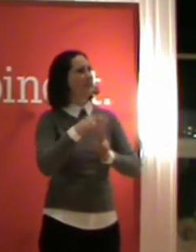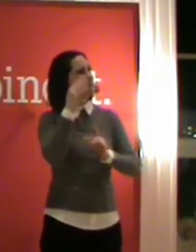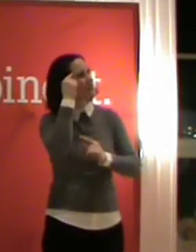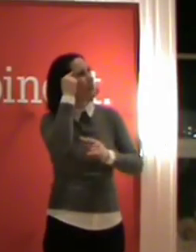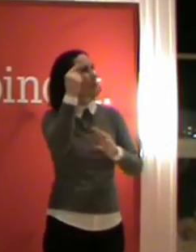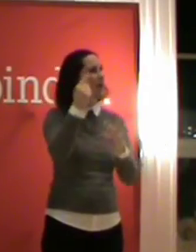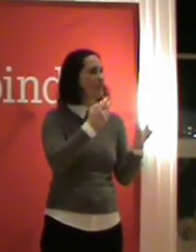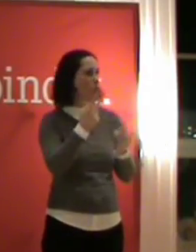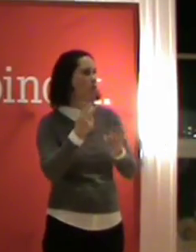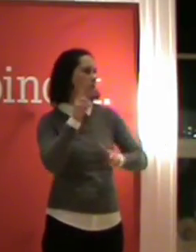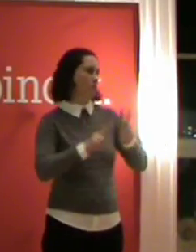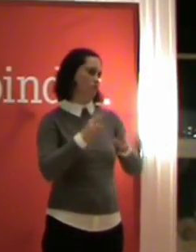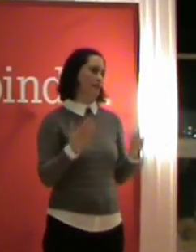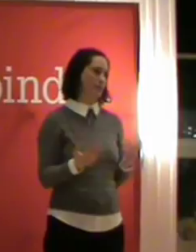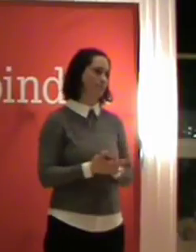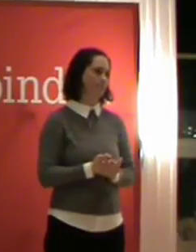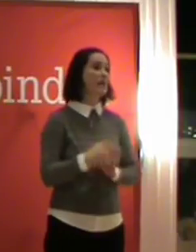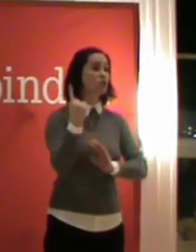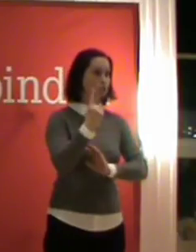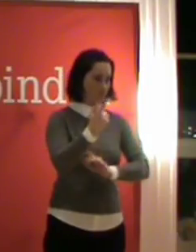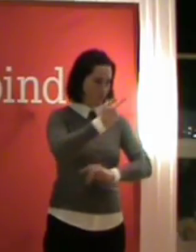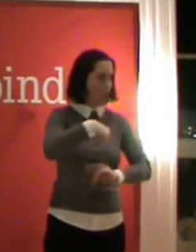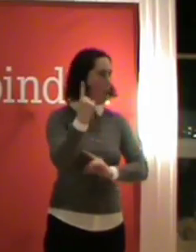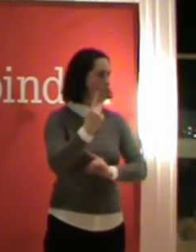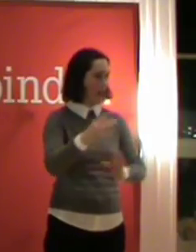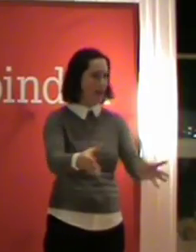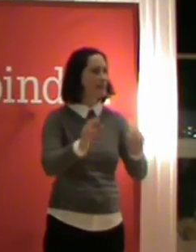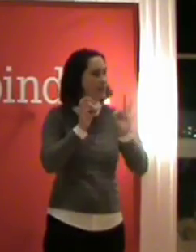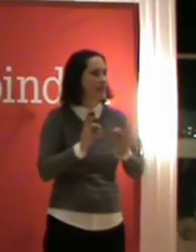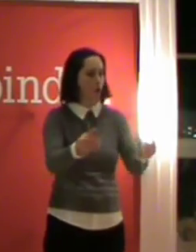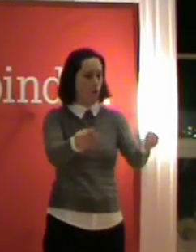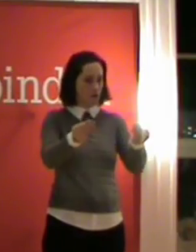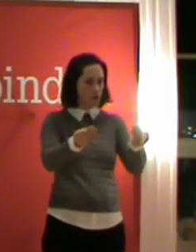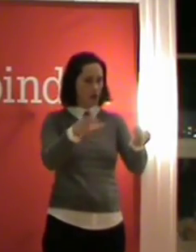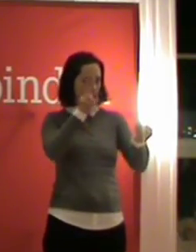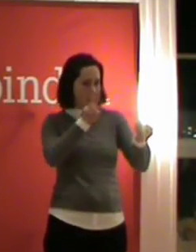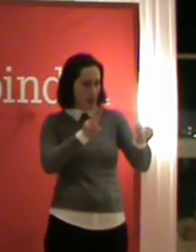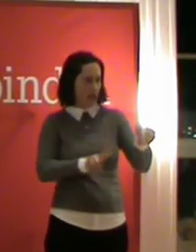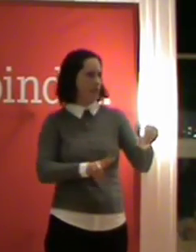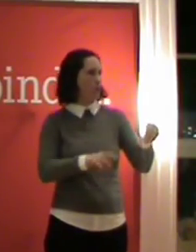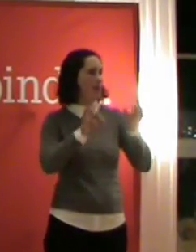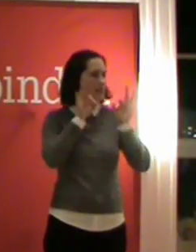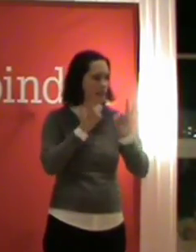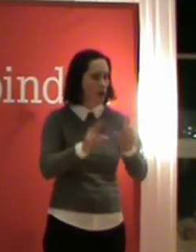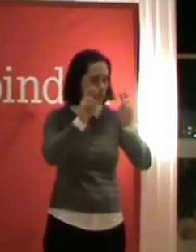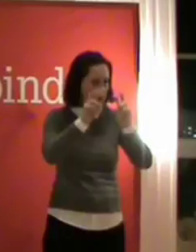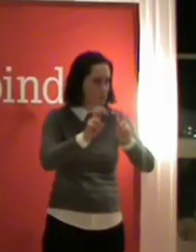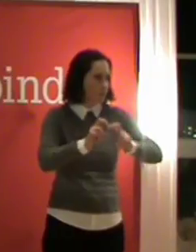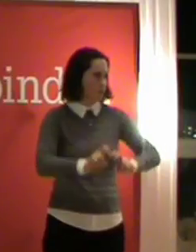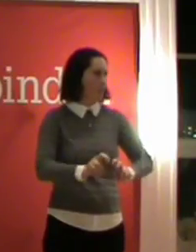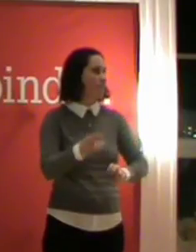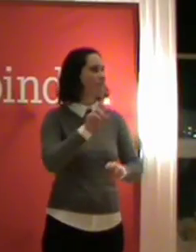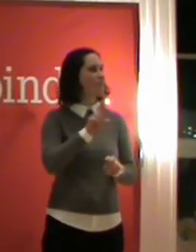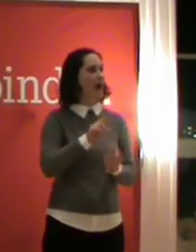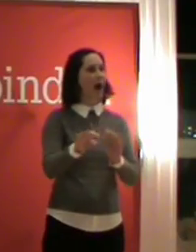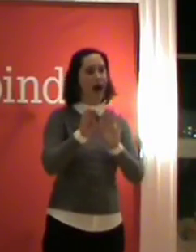haben, dar. Wir werden das Urteil genau lesen und wir werden diejenigen, die in diesem Abwasserbereich engagiert, in